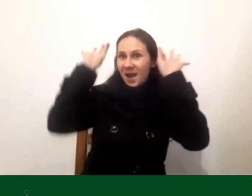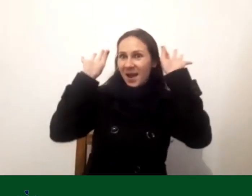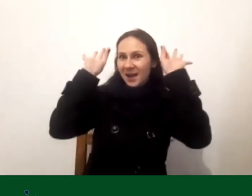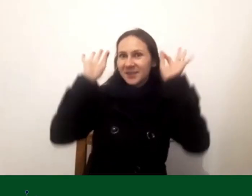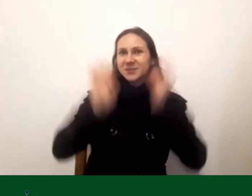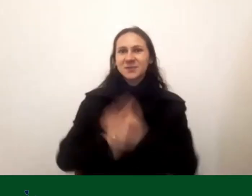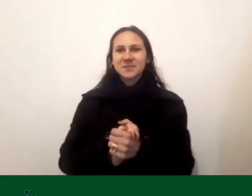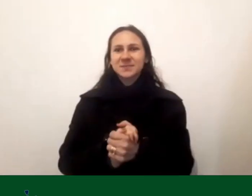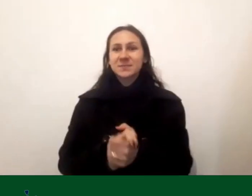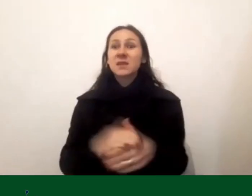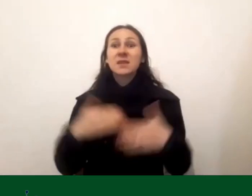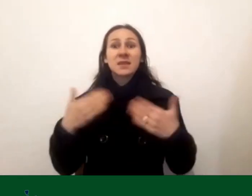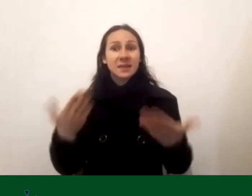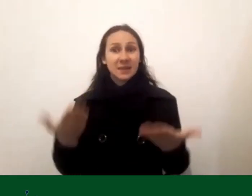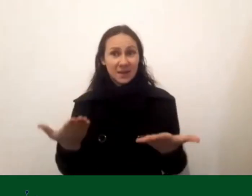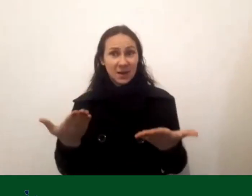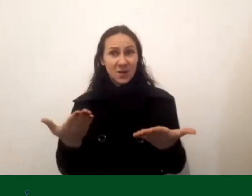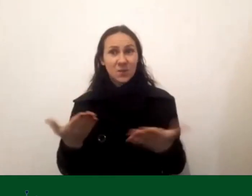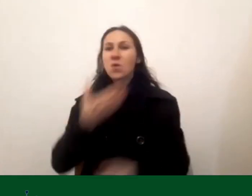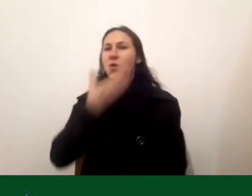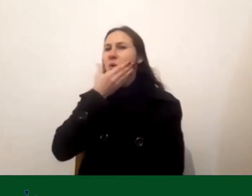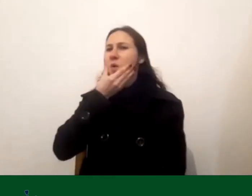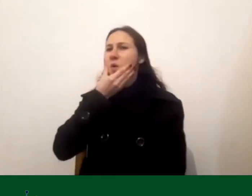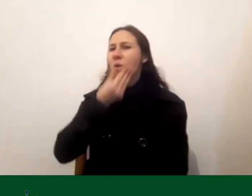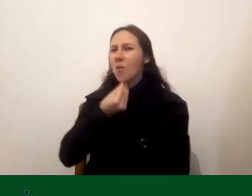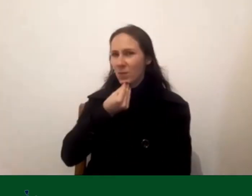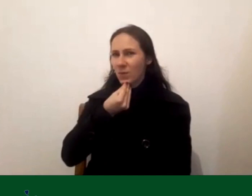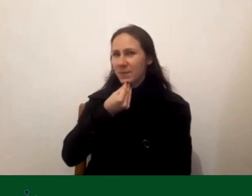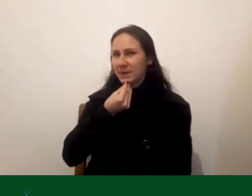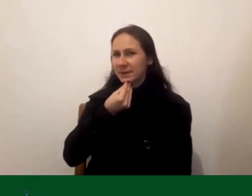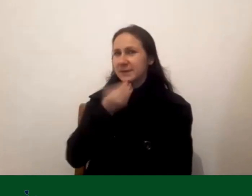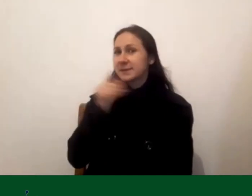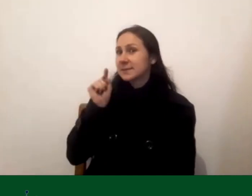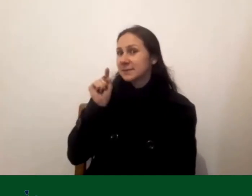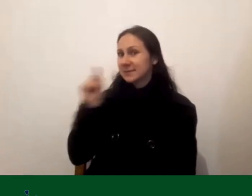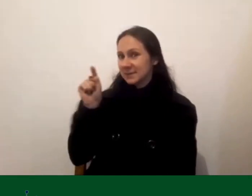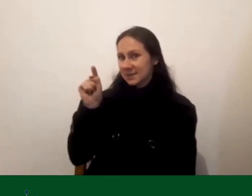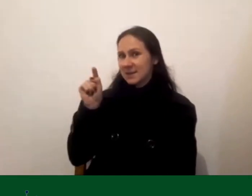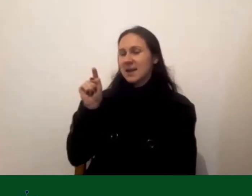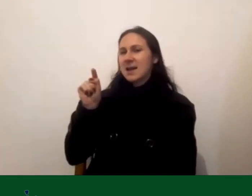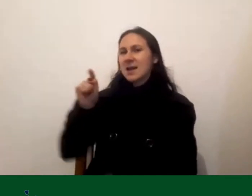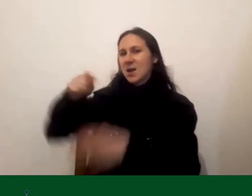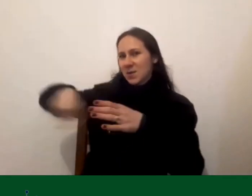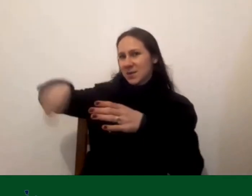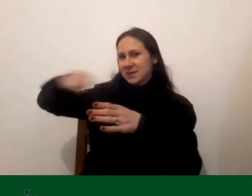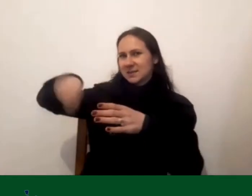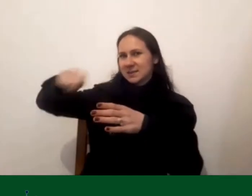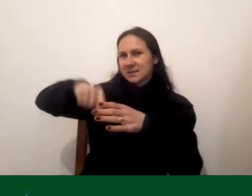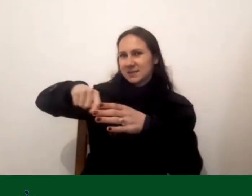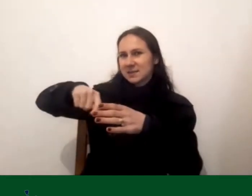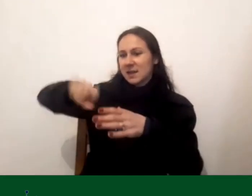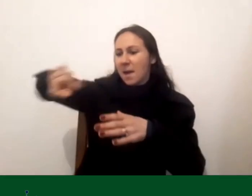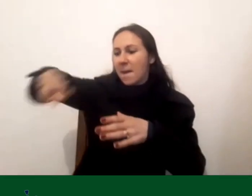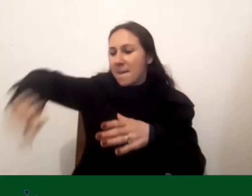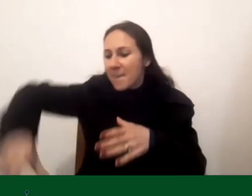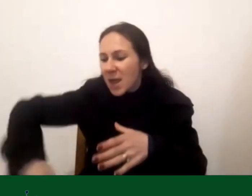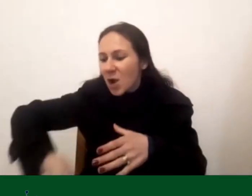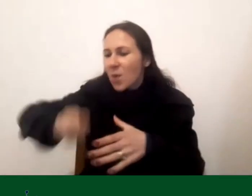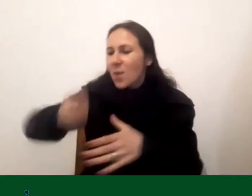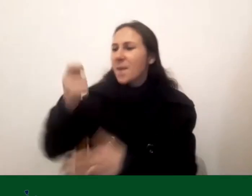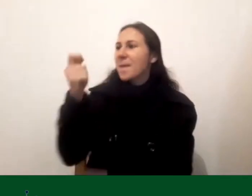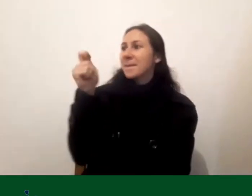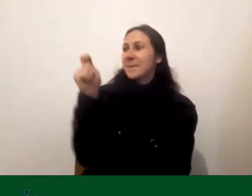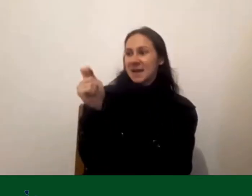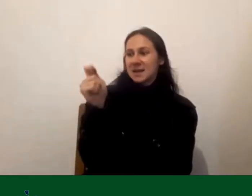Enquanto isso, o homem pegou uma colher, pescou lá de dentro o prego,